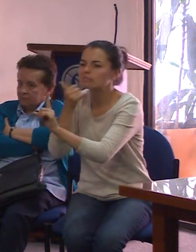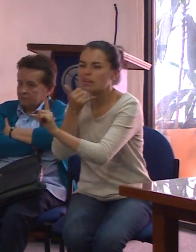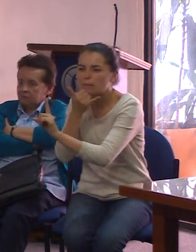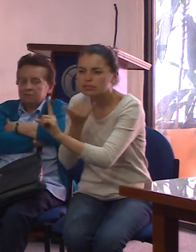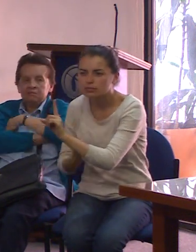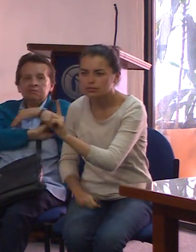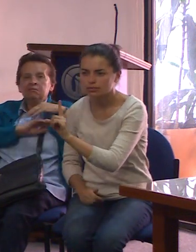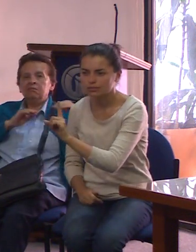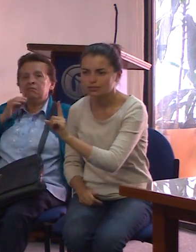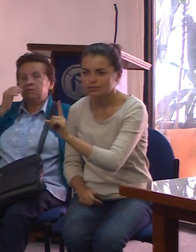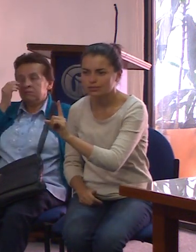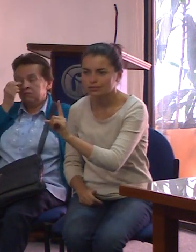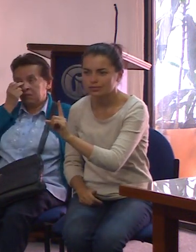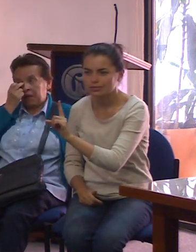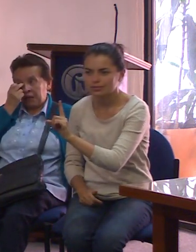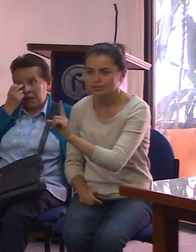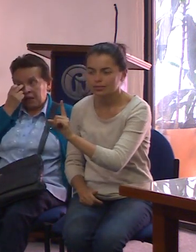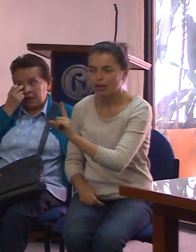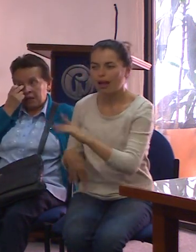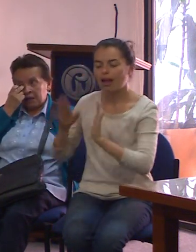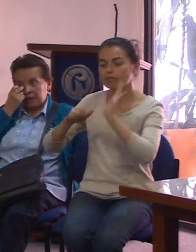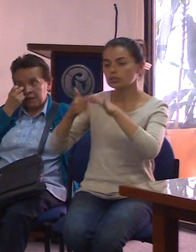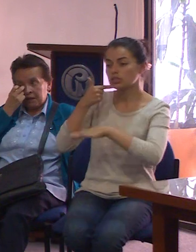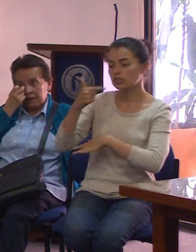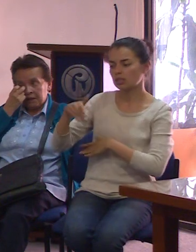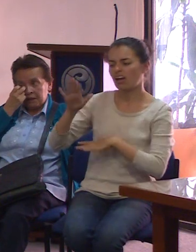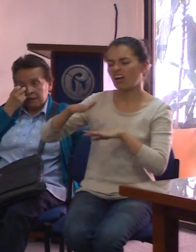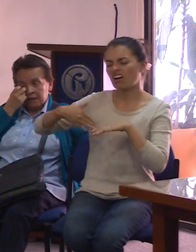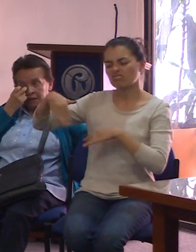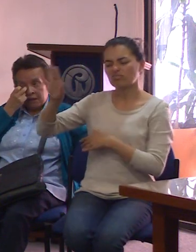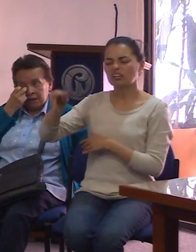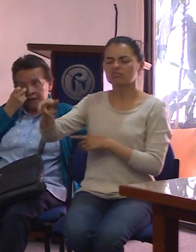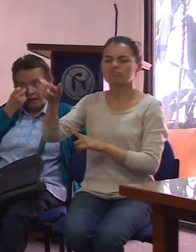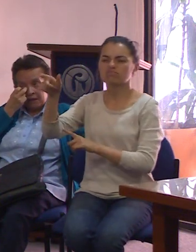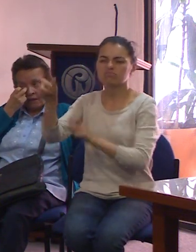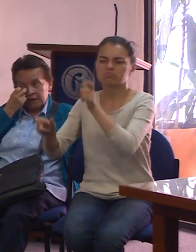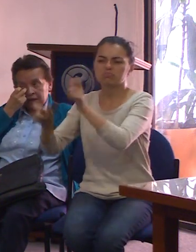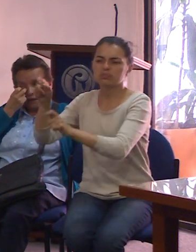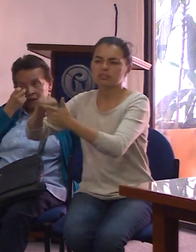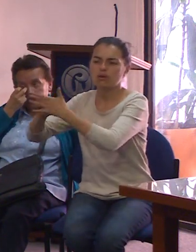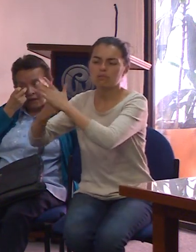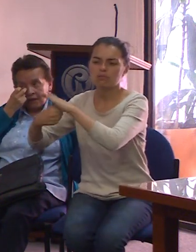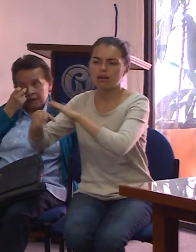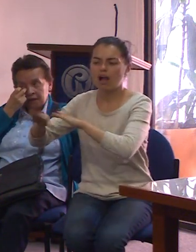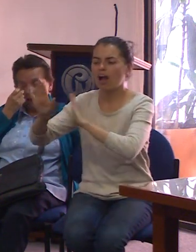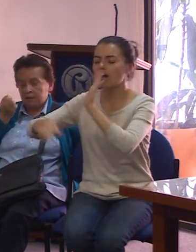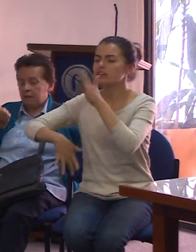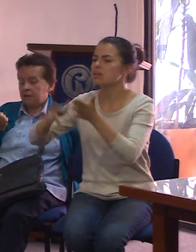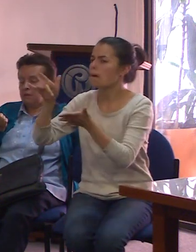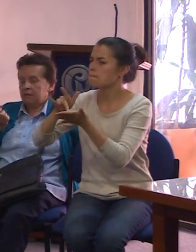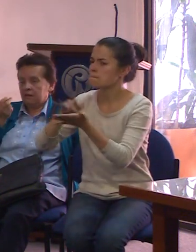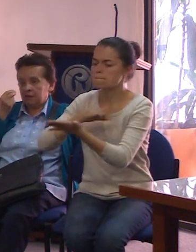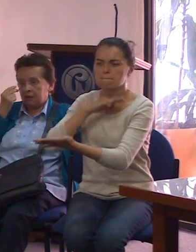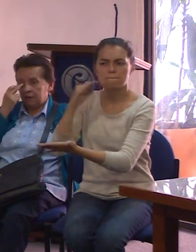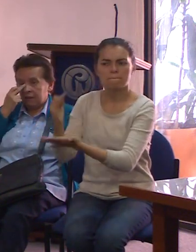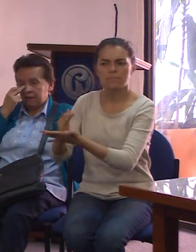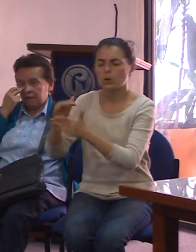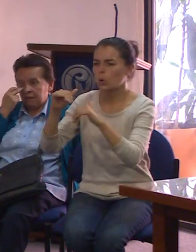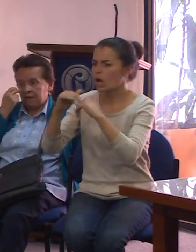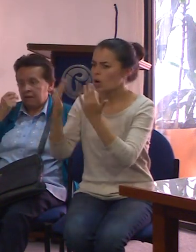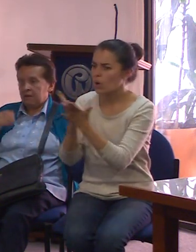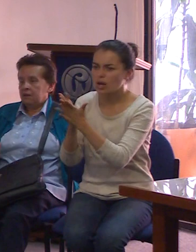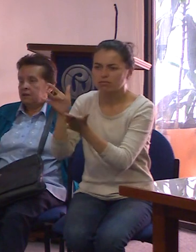fallado. Muchas veces se dice, no, es que muchas personas que están ahí no estuvieron en un colegio, no recibieron una educación,